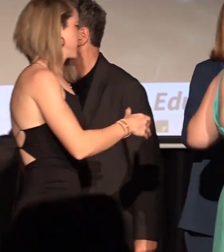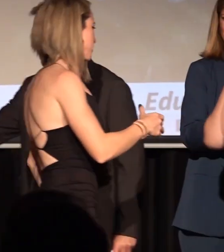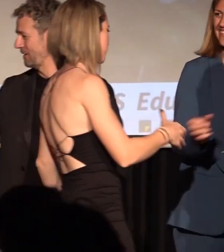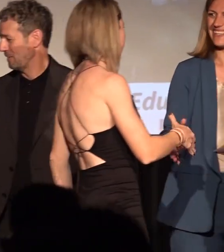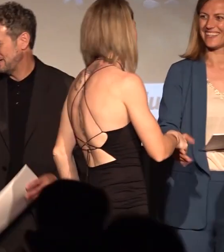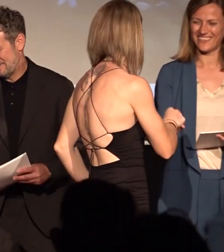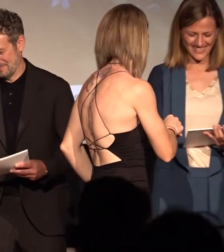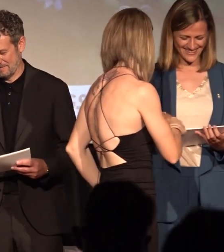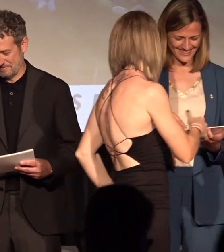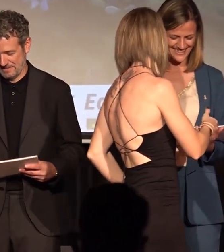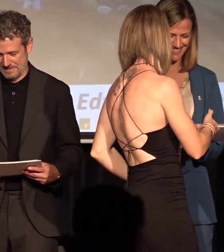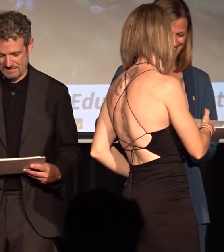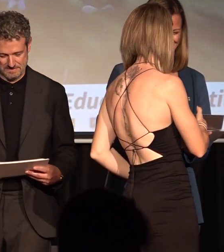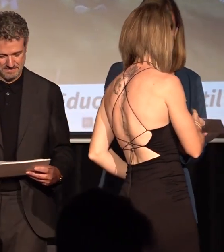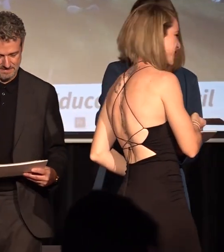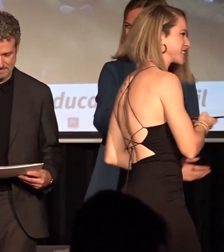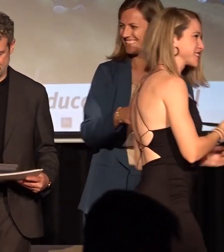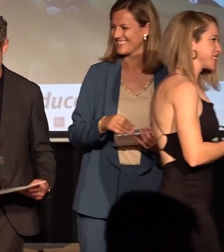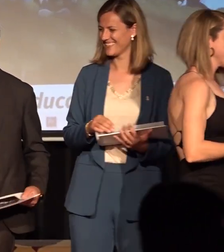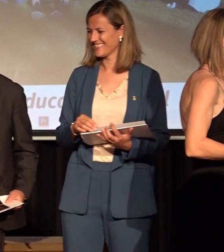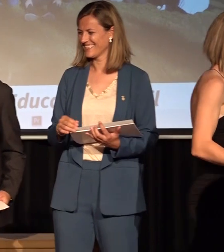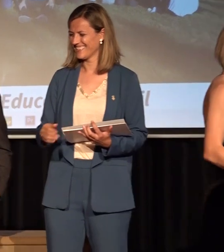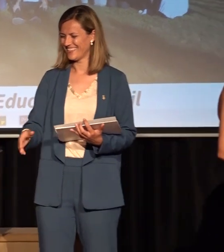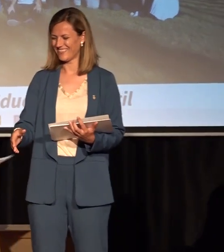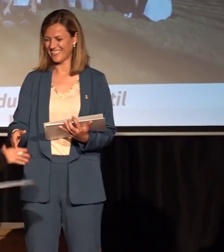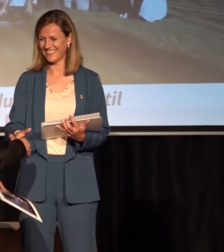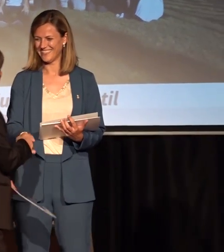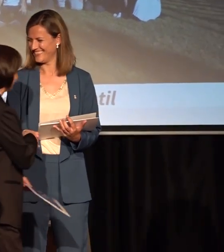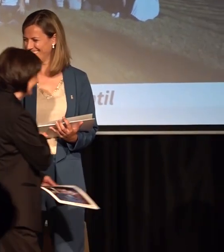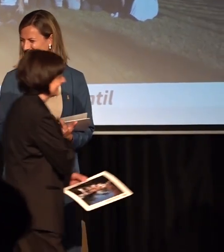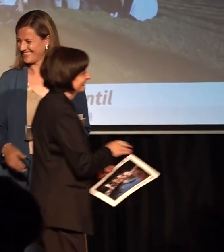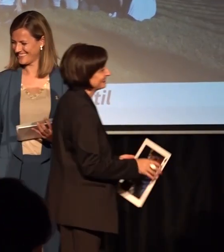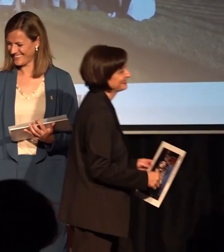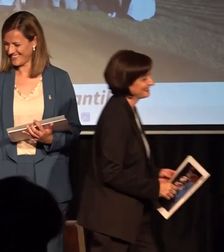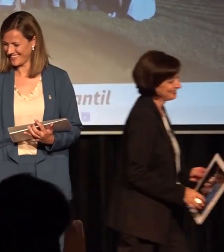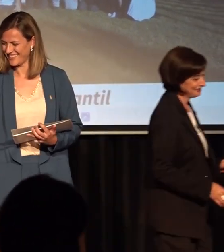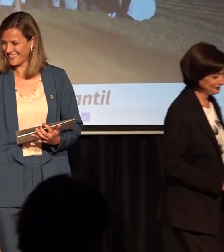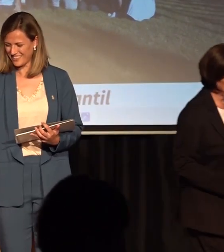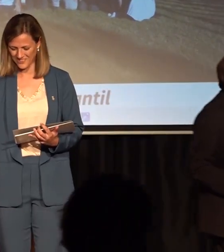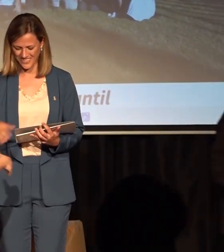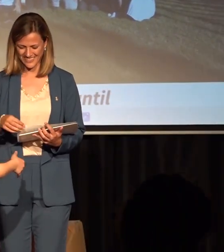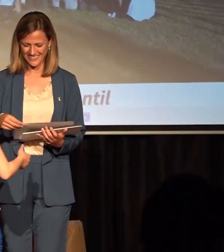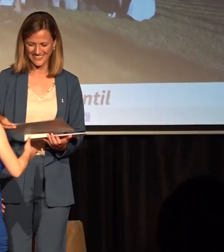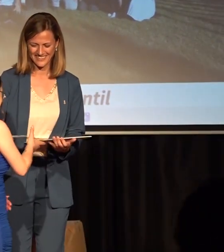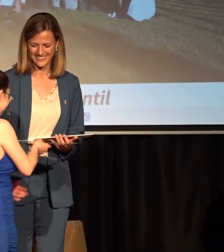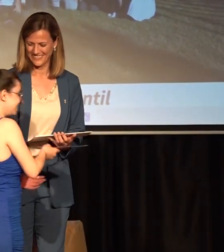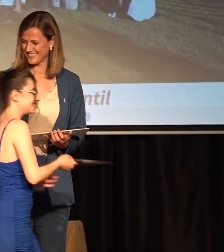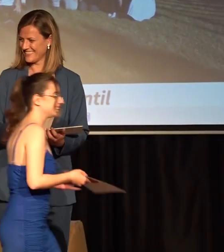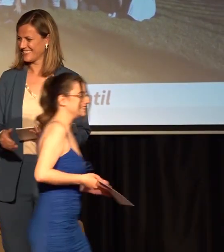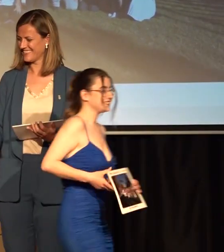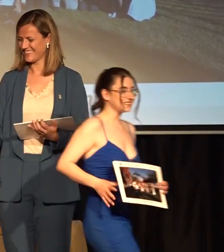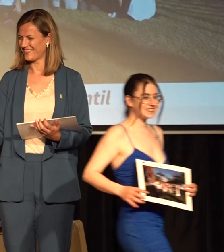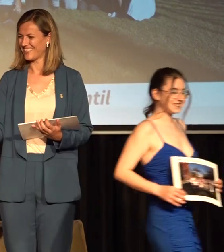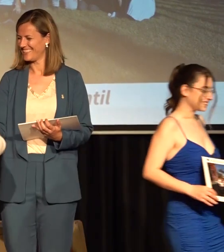Palaxi, Inés Ramon, Marc Reverté, Ingrid Salvador, Alejandro David Serra, Sergi